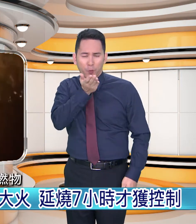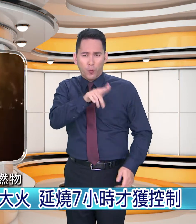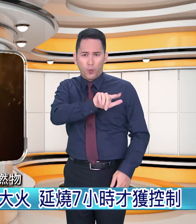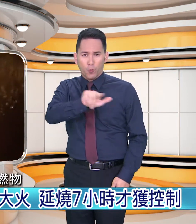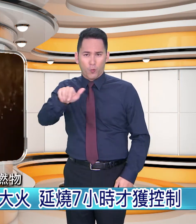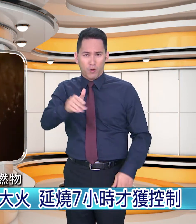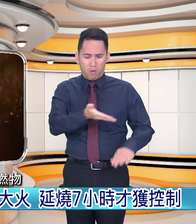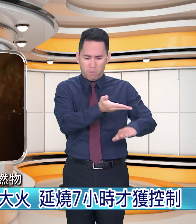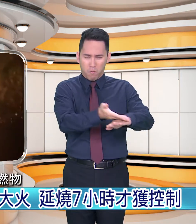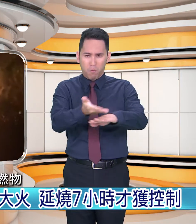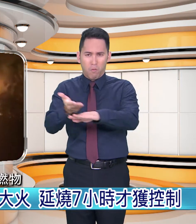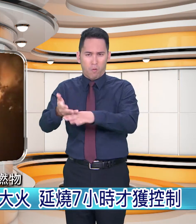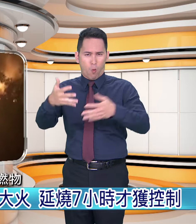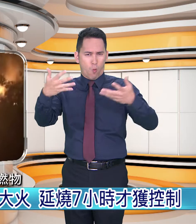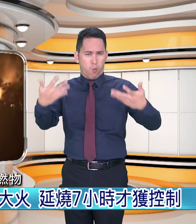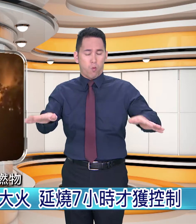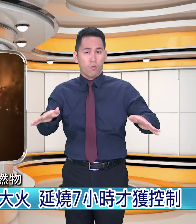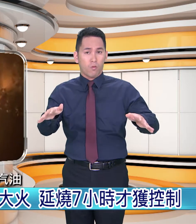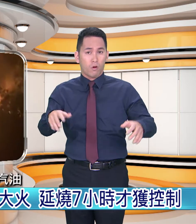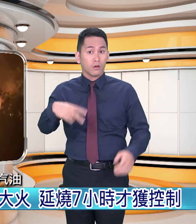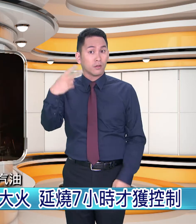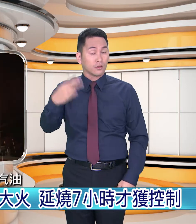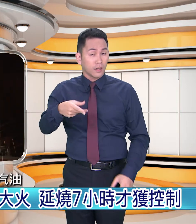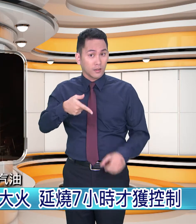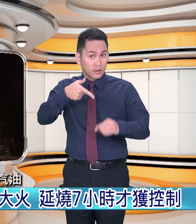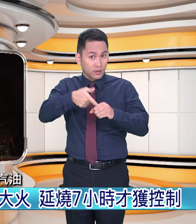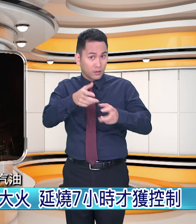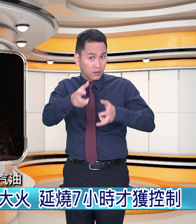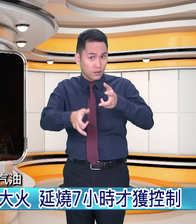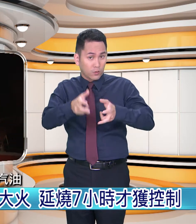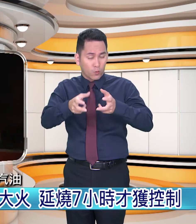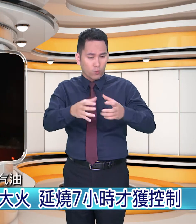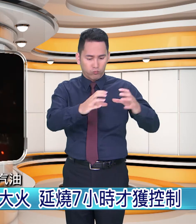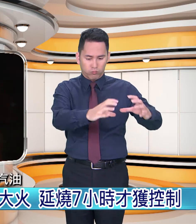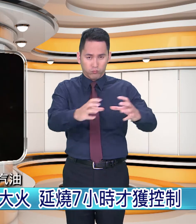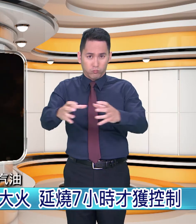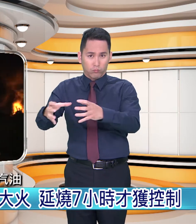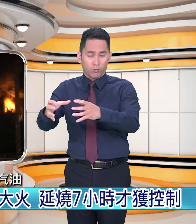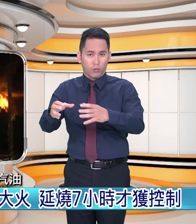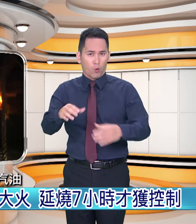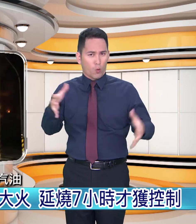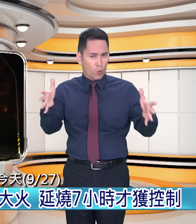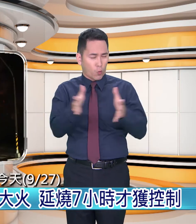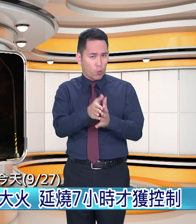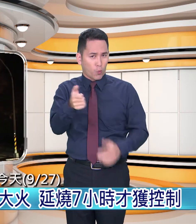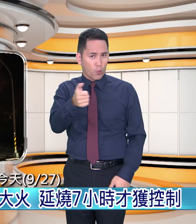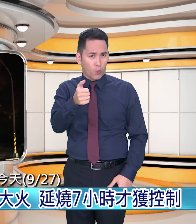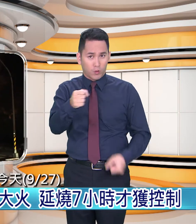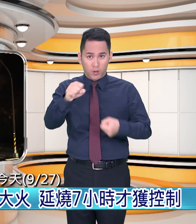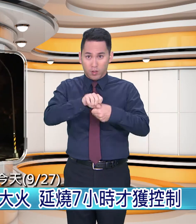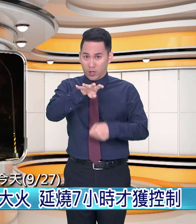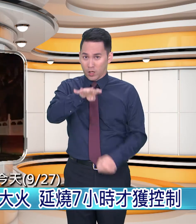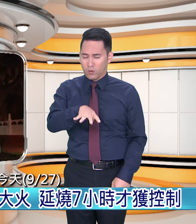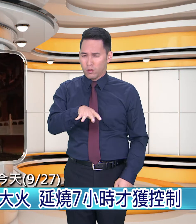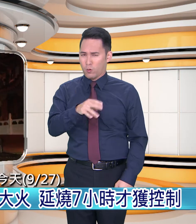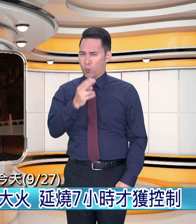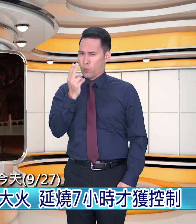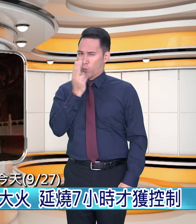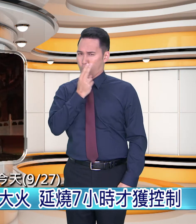部堆满了易燃物，还有50加仑的汽油，火势一直延烧到今天清